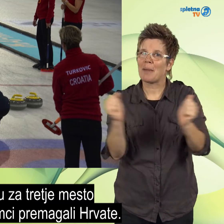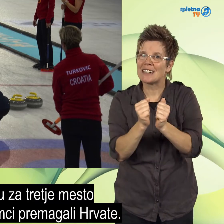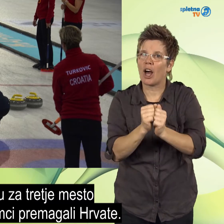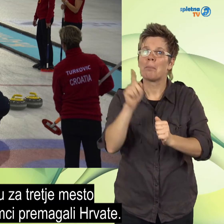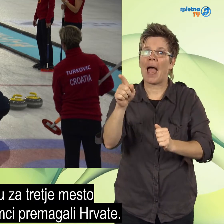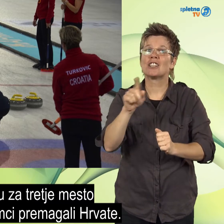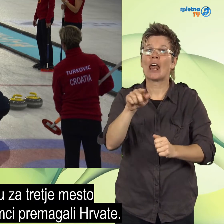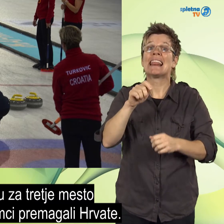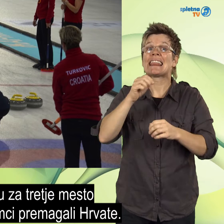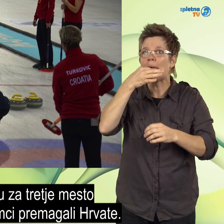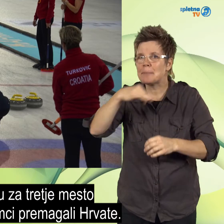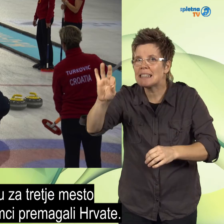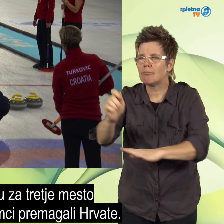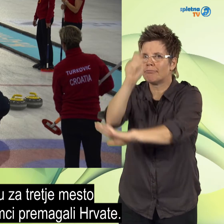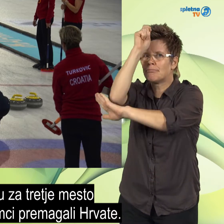Hrvate.